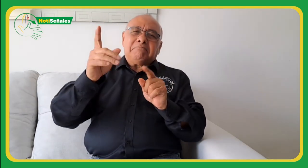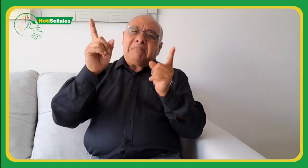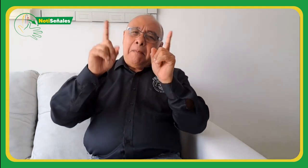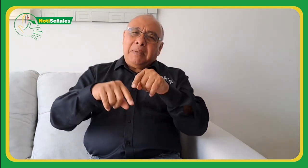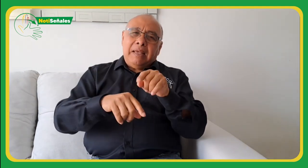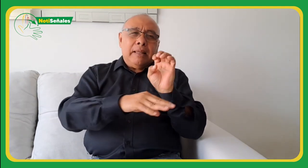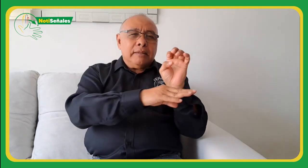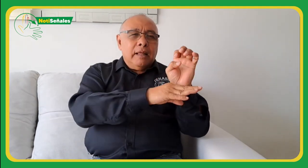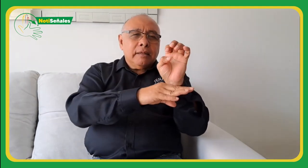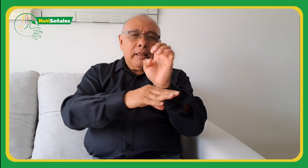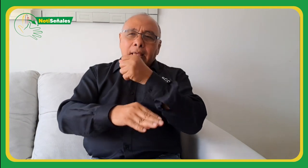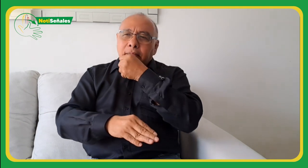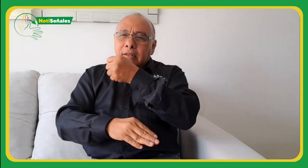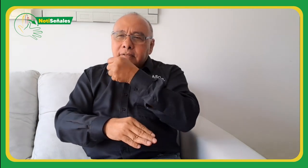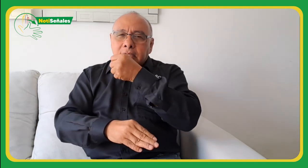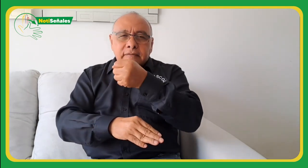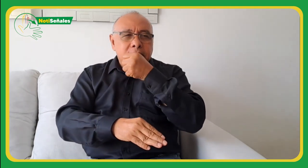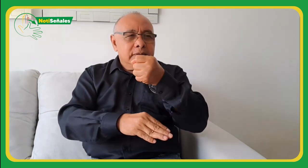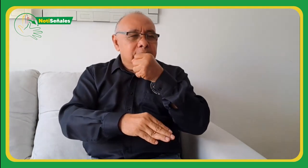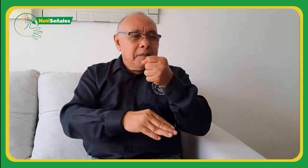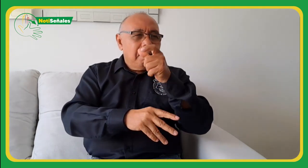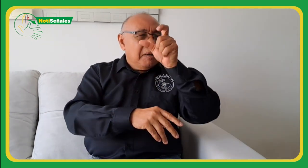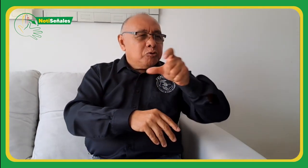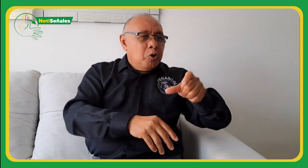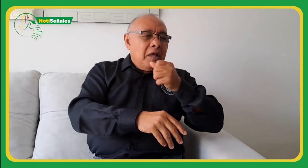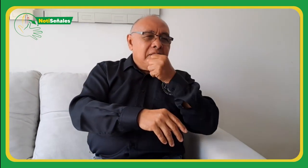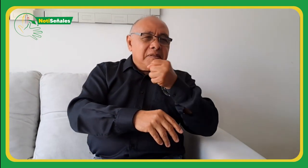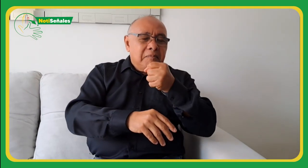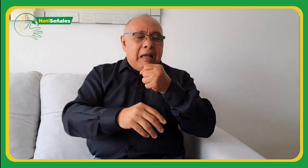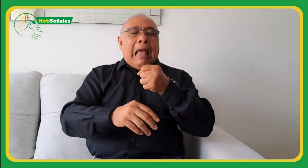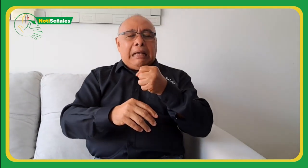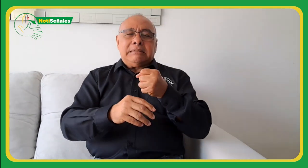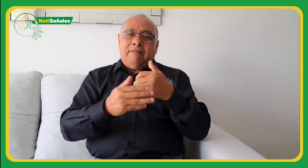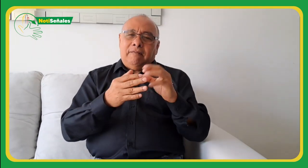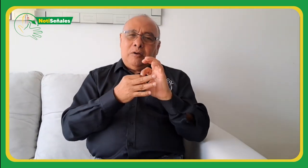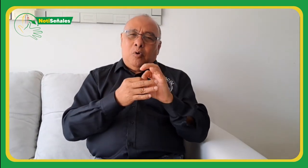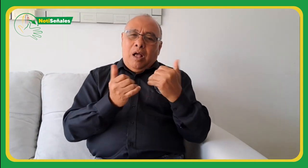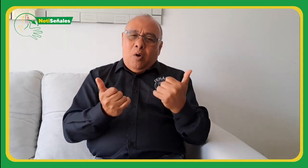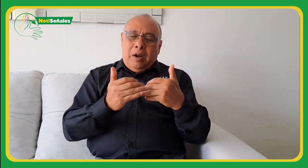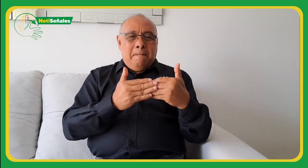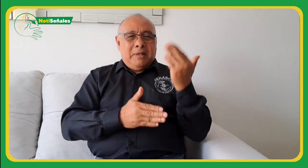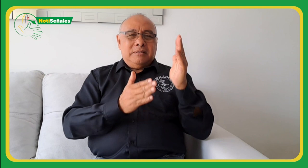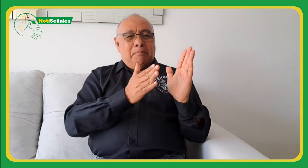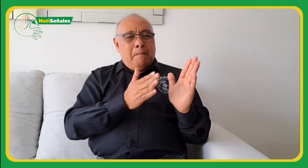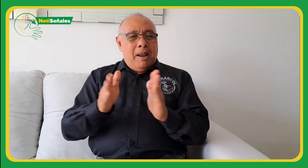compartiremos entrevistas a entidades y algunas personas relacionadas ese será el plan informativo de